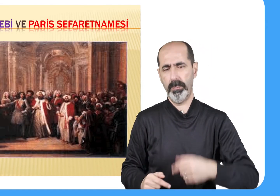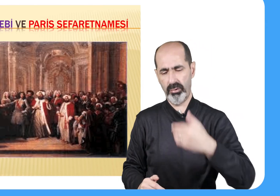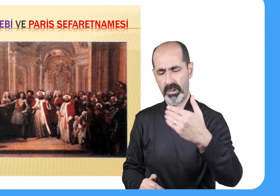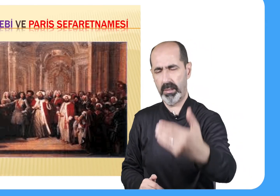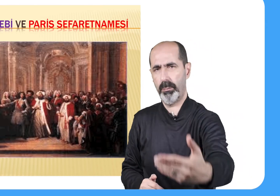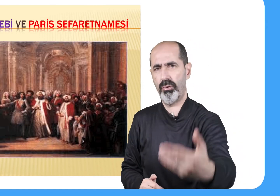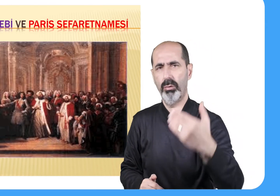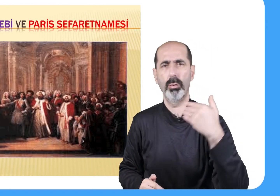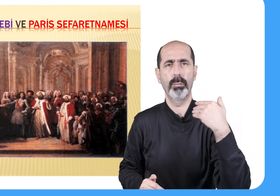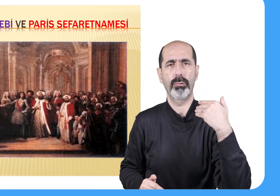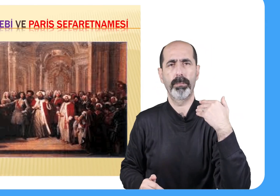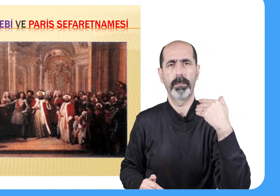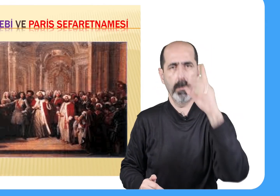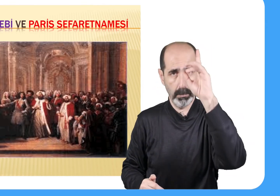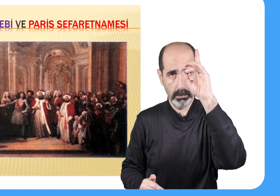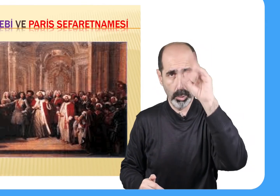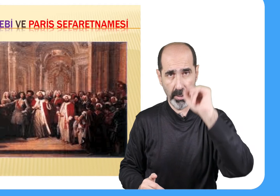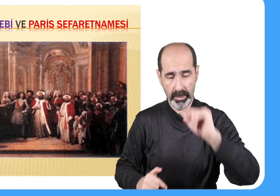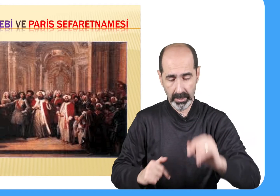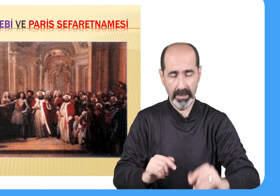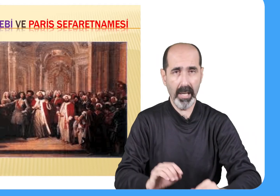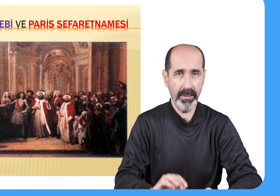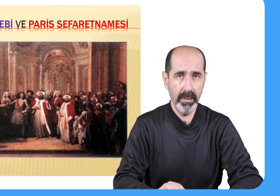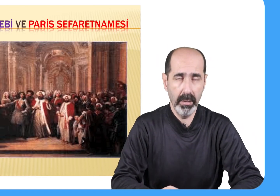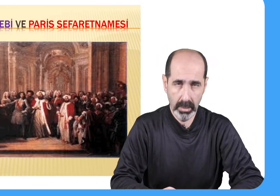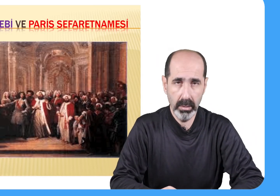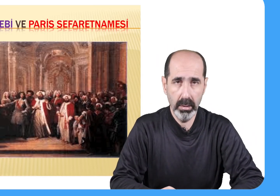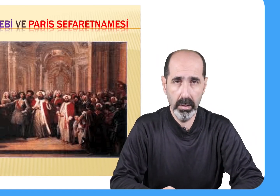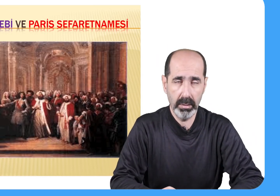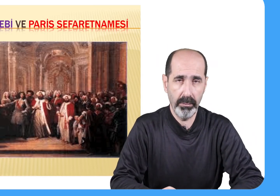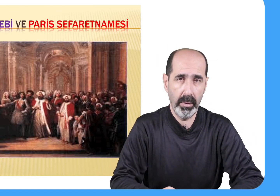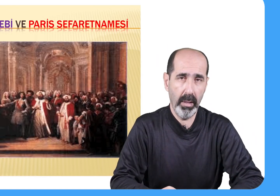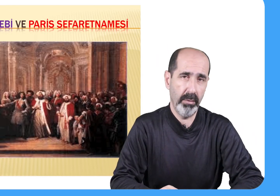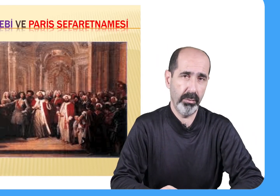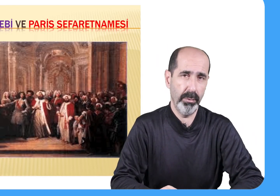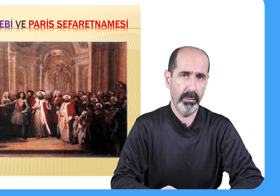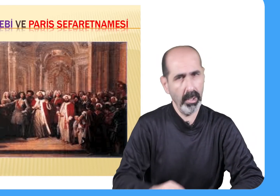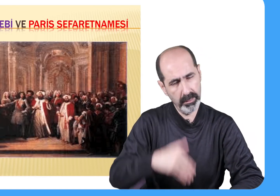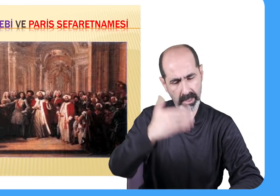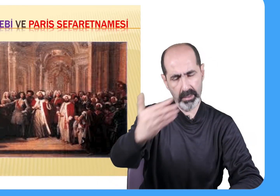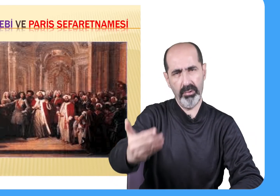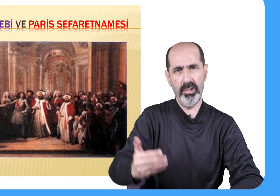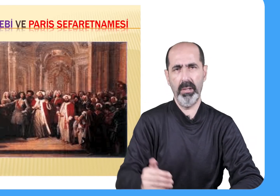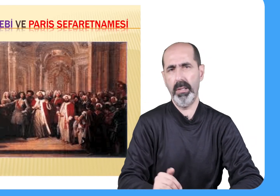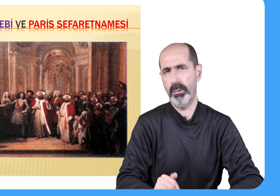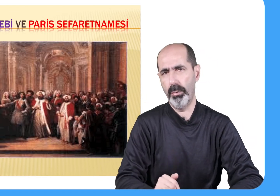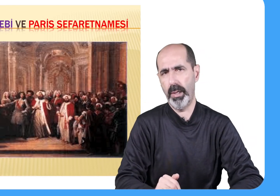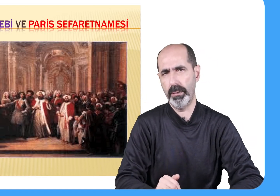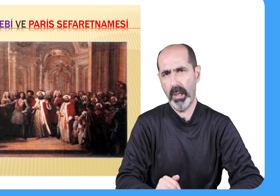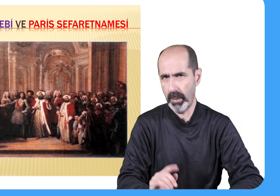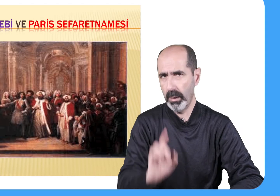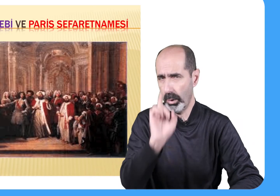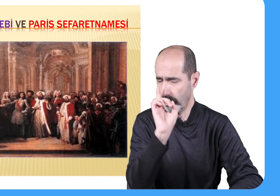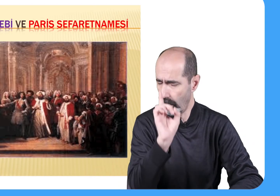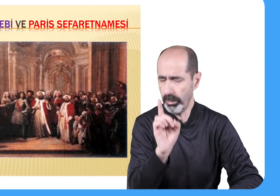not etmiş getirmiş sonuç böyle mi Yani ilk defa Elçi gönderir ha diğer şehirlere de